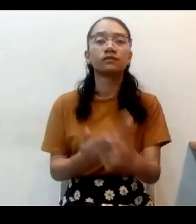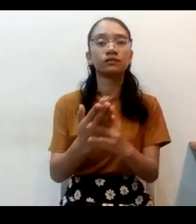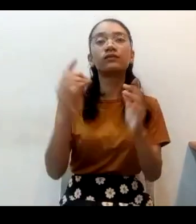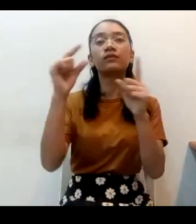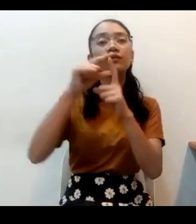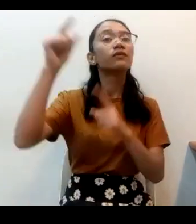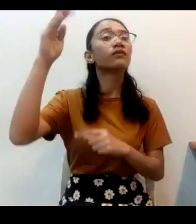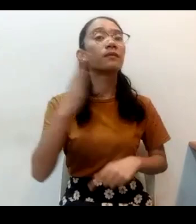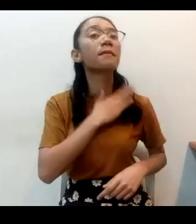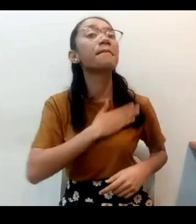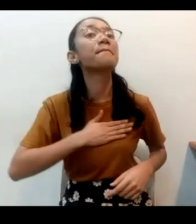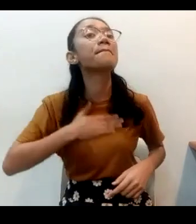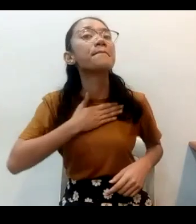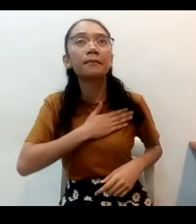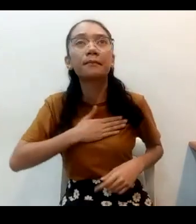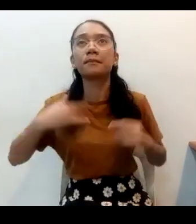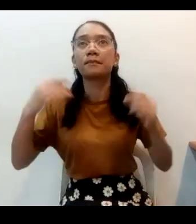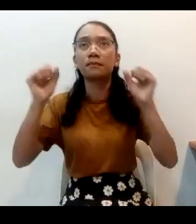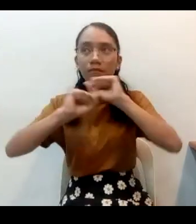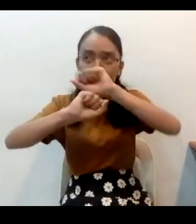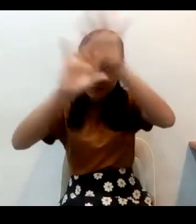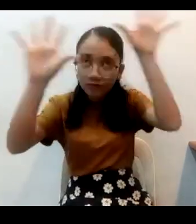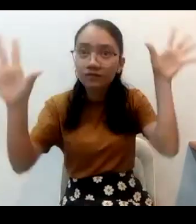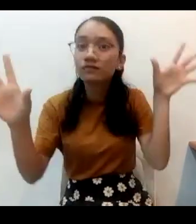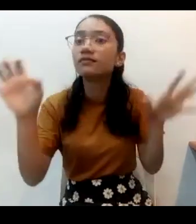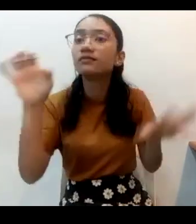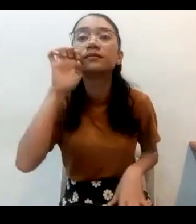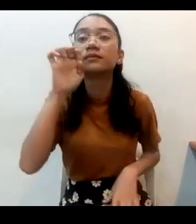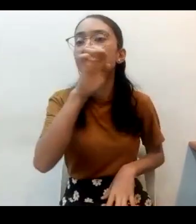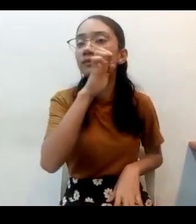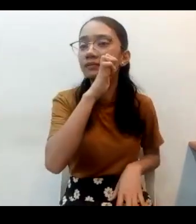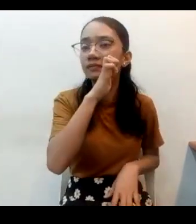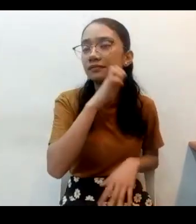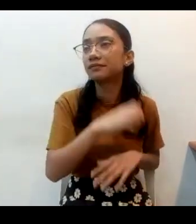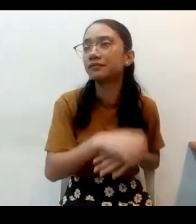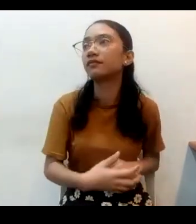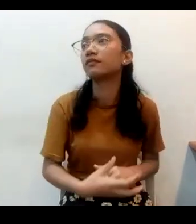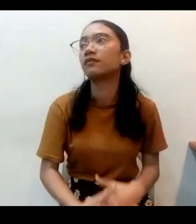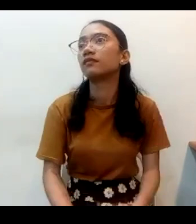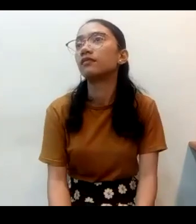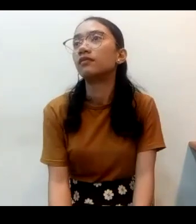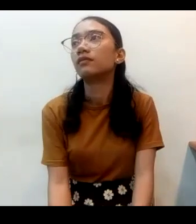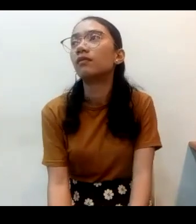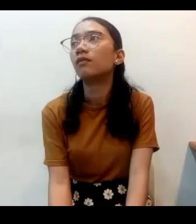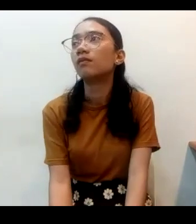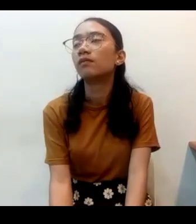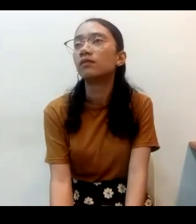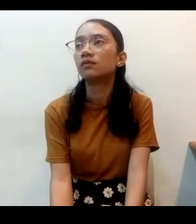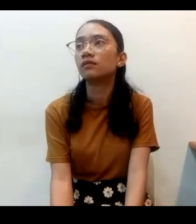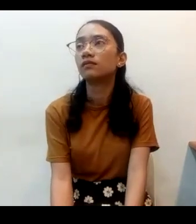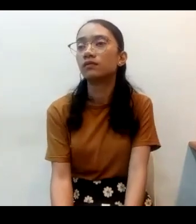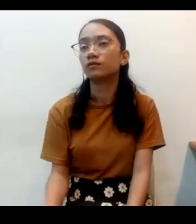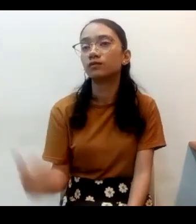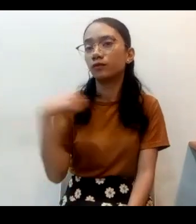God. Please ignite the eyes. Kaya sa pamagitan po ng salita ng Diyos, ito po yung ating pong mata ay liliwanag. When we read